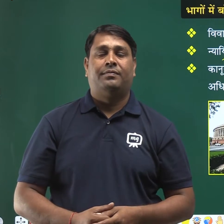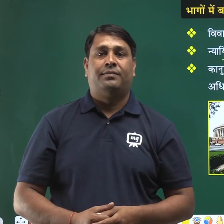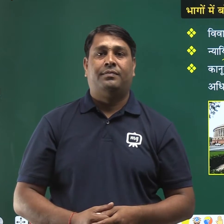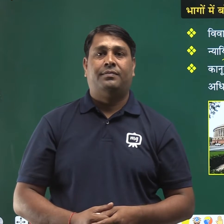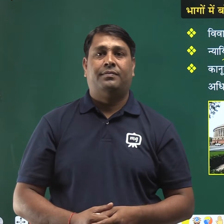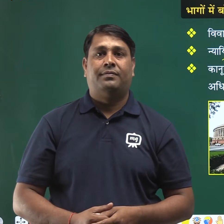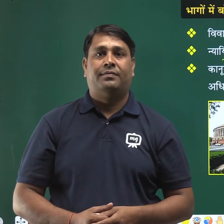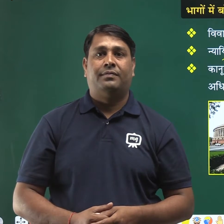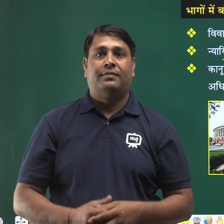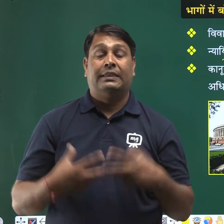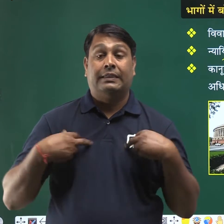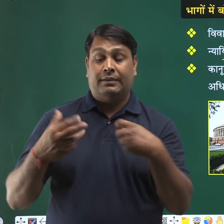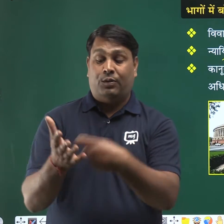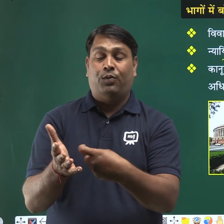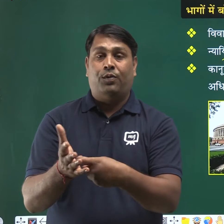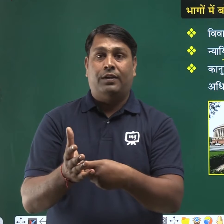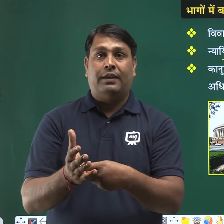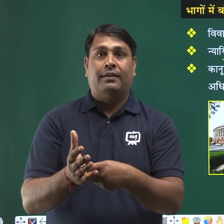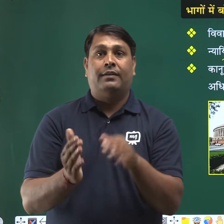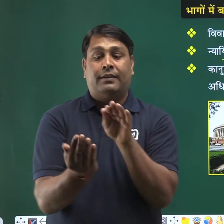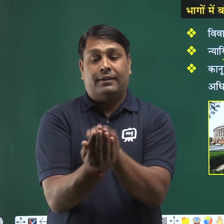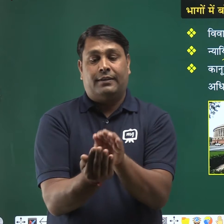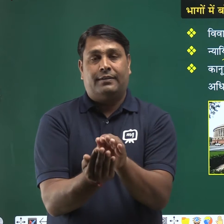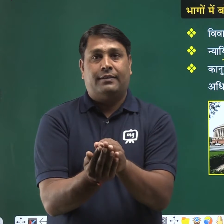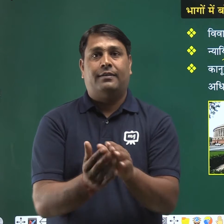कानून की रक्षा करना